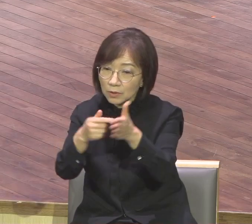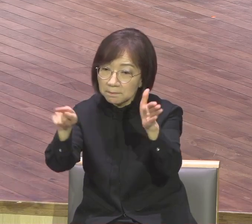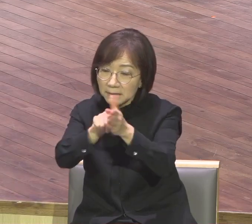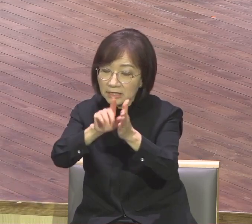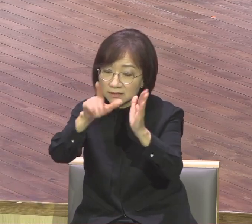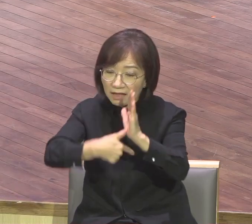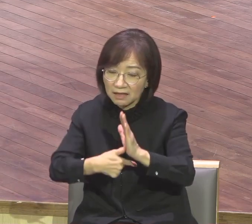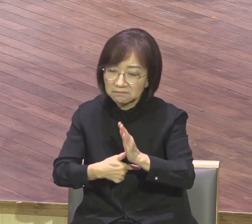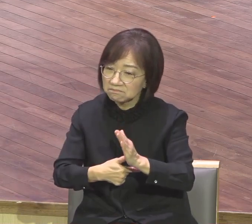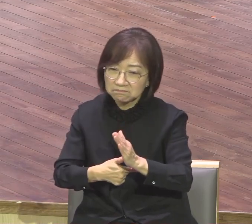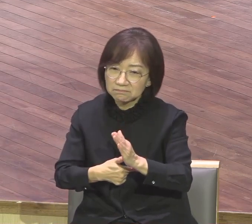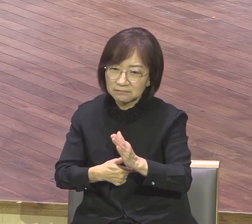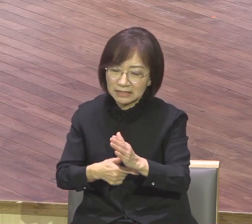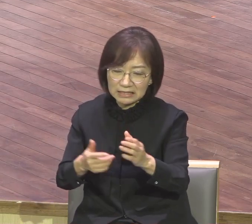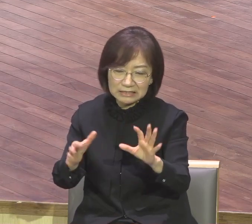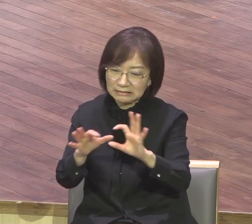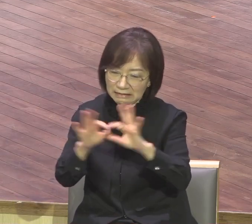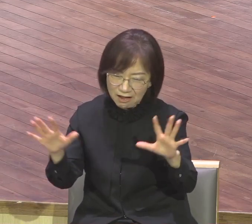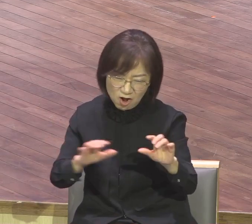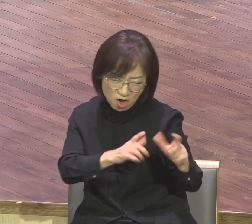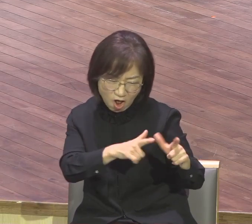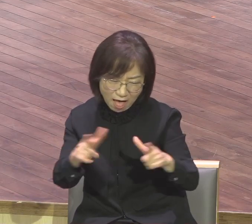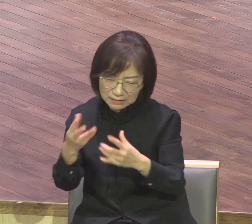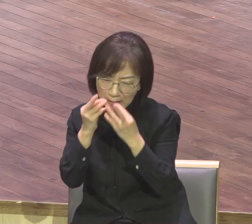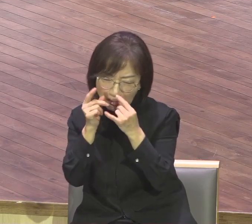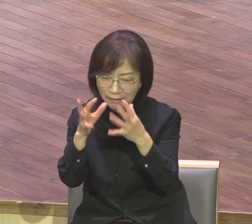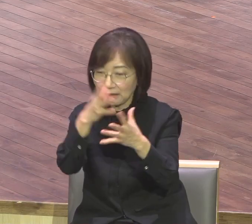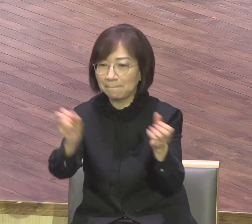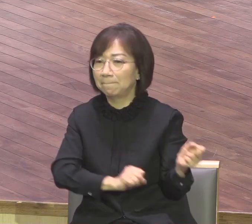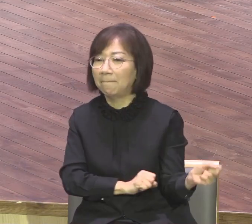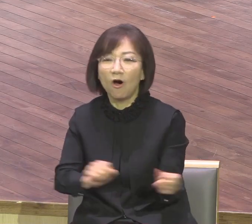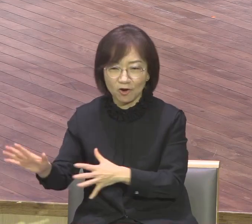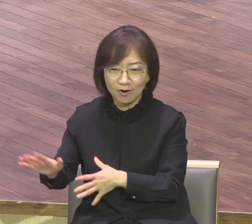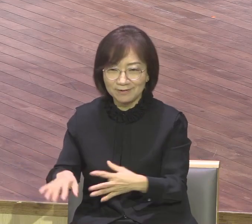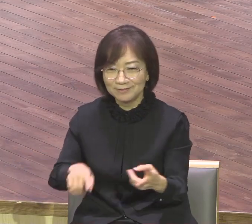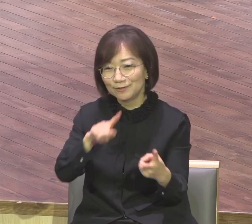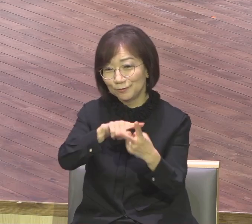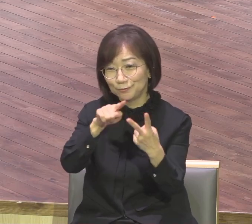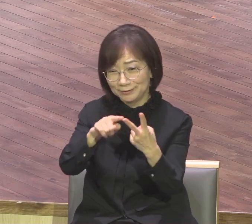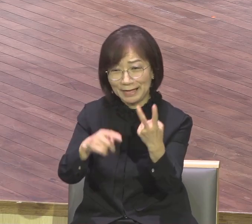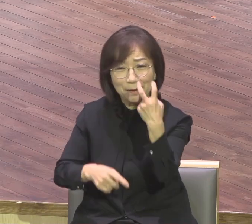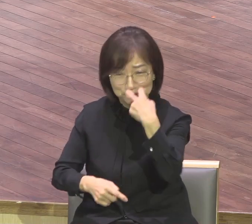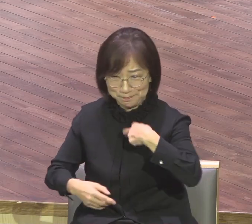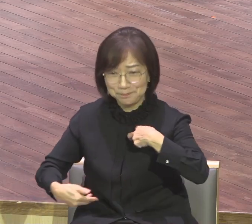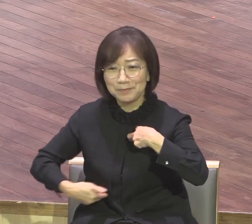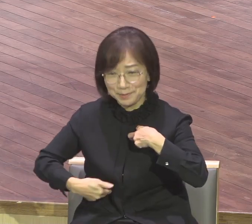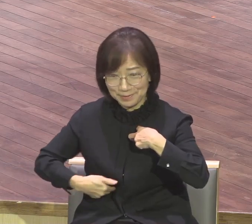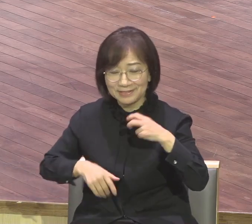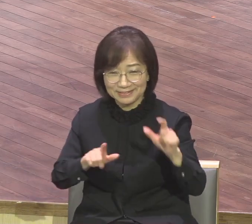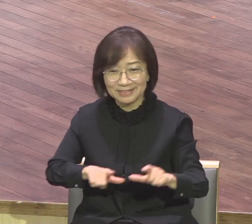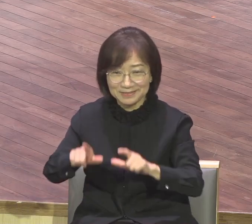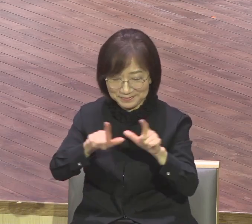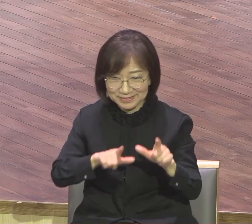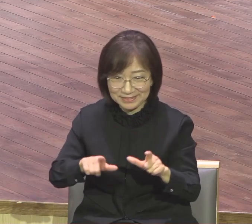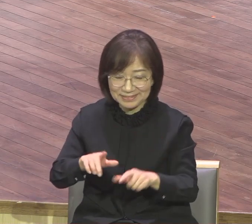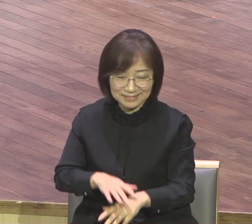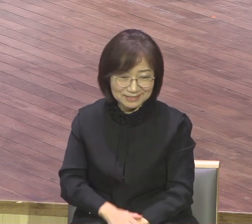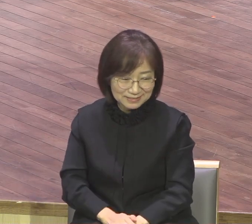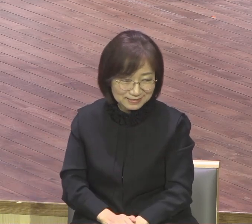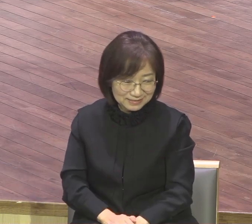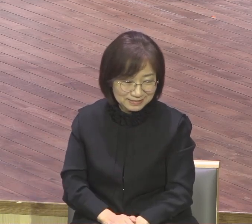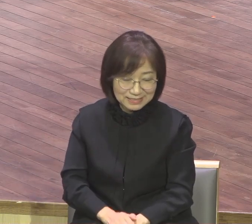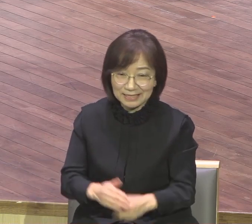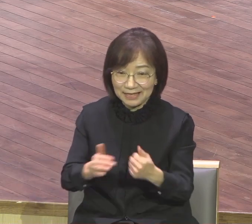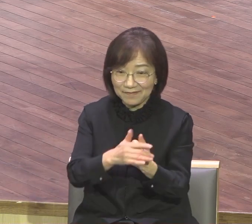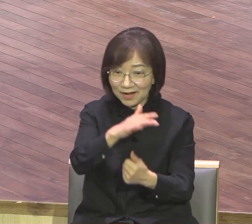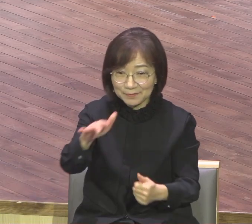이 decision. Y la decisión de tirar lo incorrecto. 아멘. 아멘. 여러분이 정확하게요 이